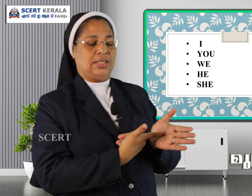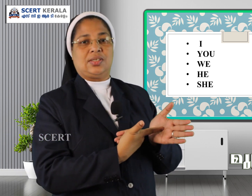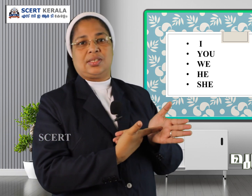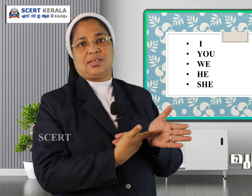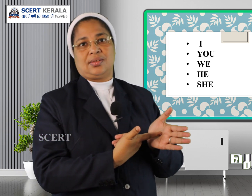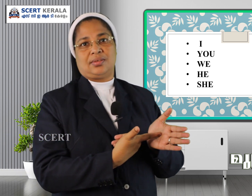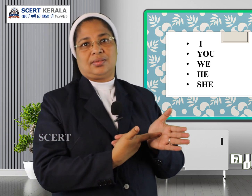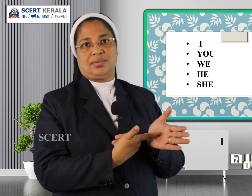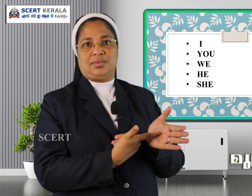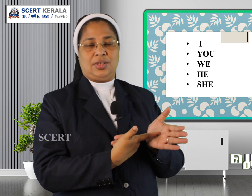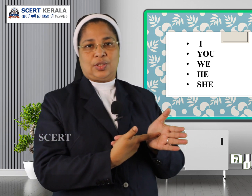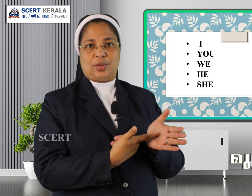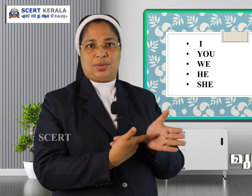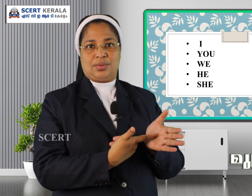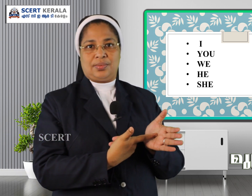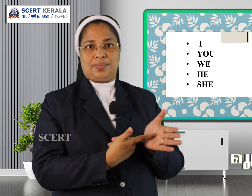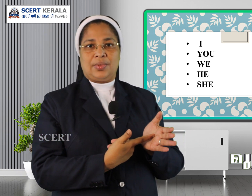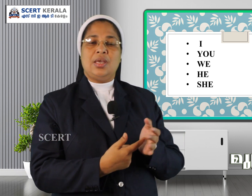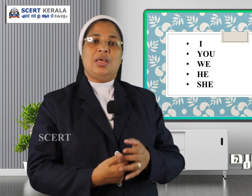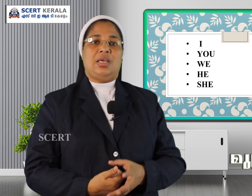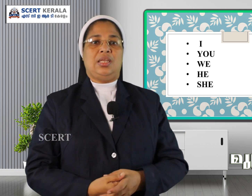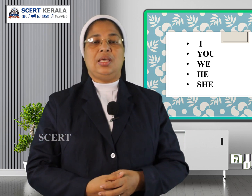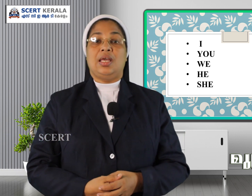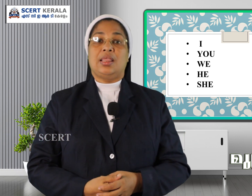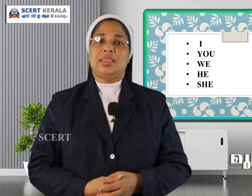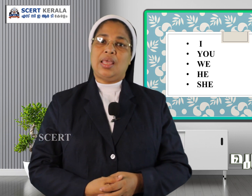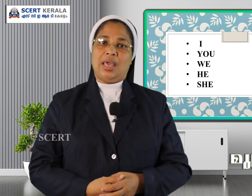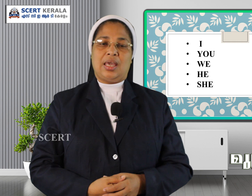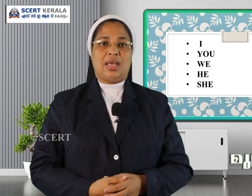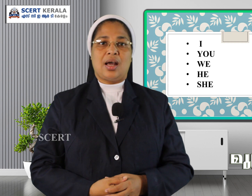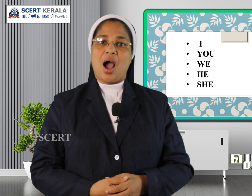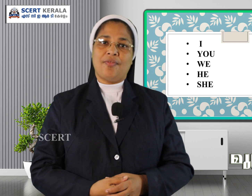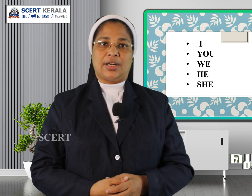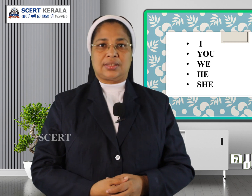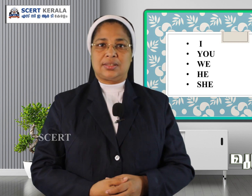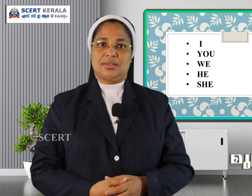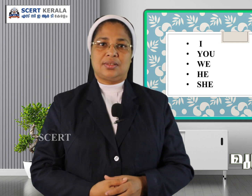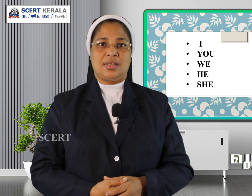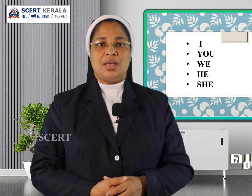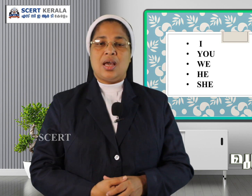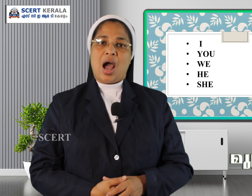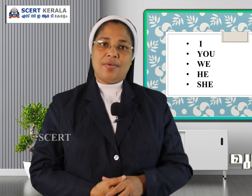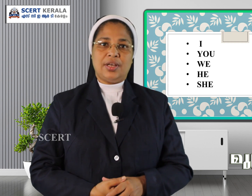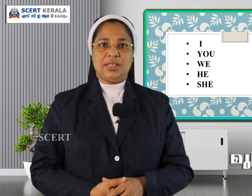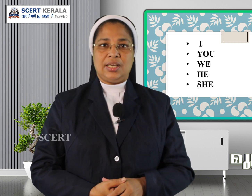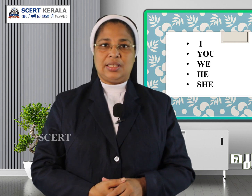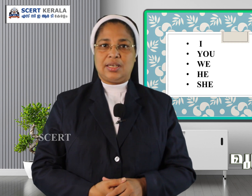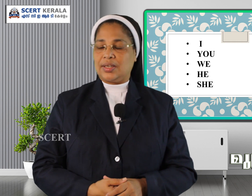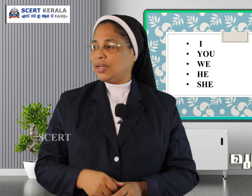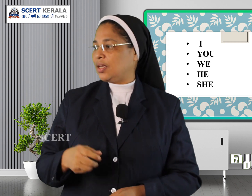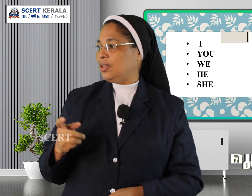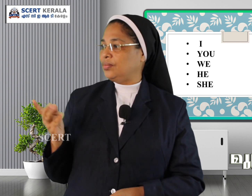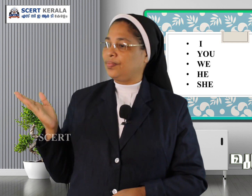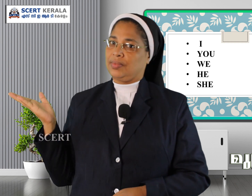ഇറ്റ്, ഇത്രയേ ഉള്ളൂ. ഇനി ദേ, അവർ എന്ന് കാണിക്കണമെങ്കിൽ